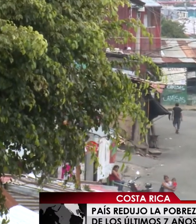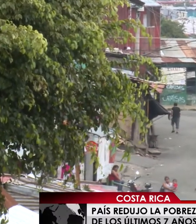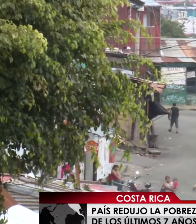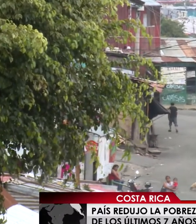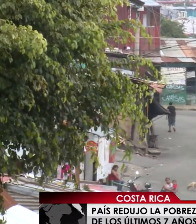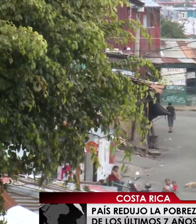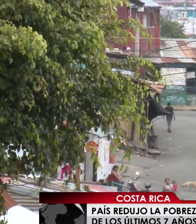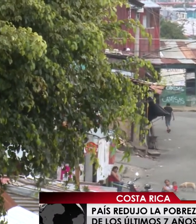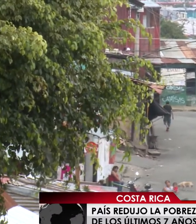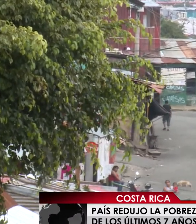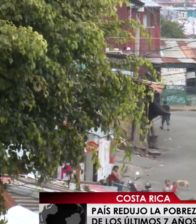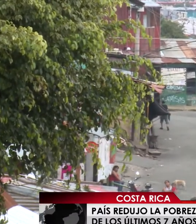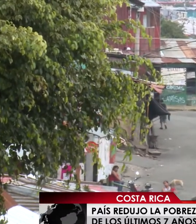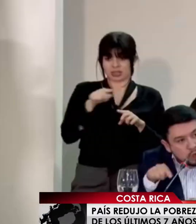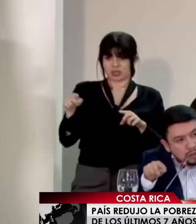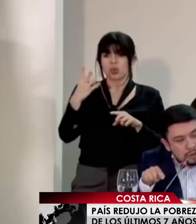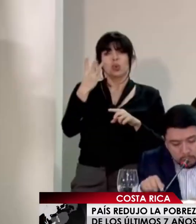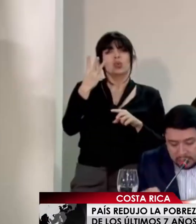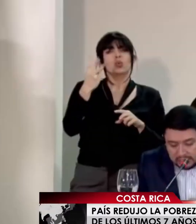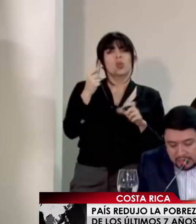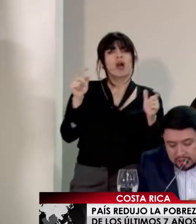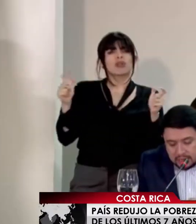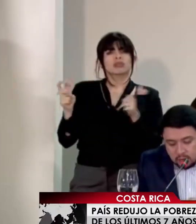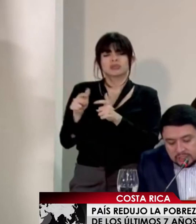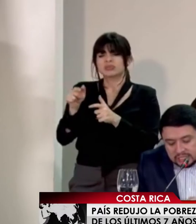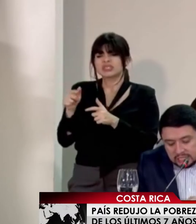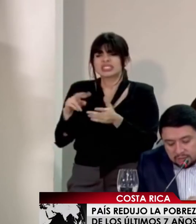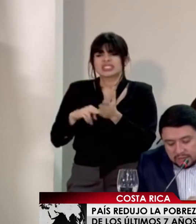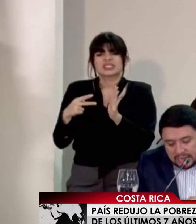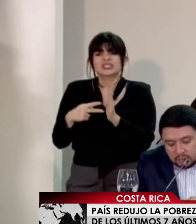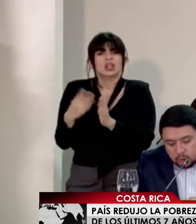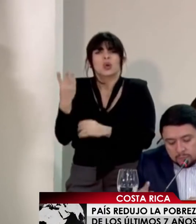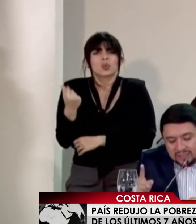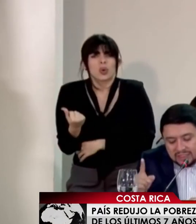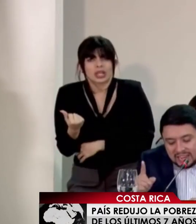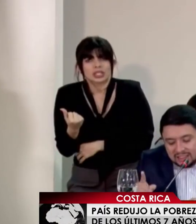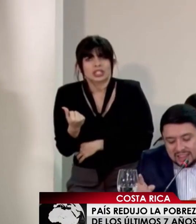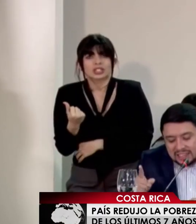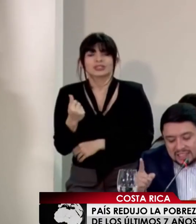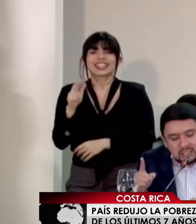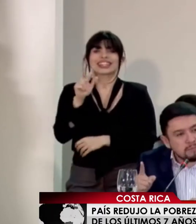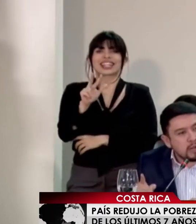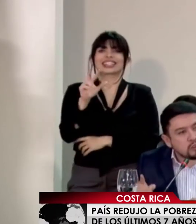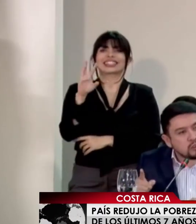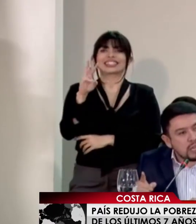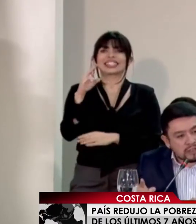5,7. Esa disminución de la pobreza nos está significando